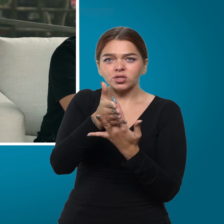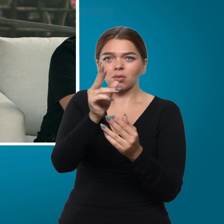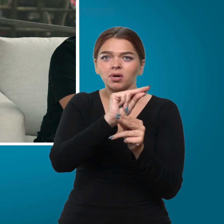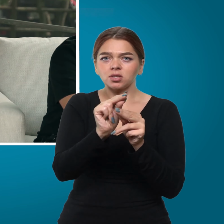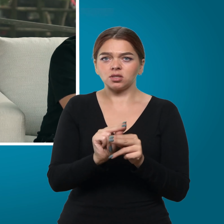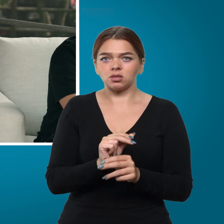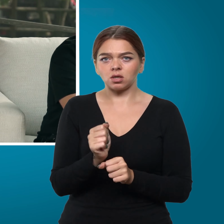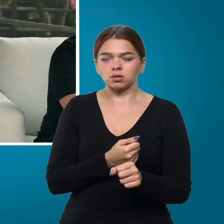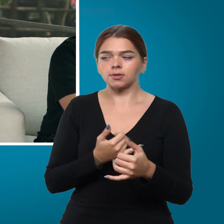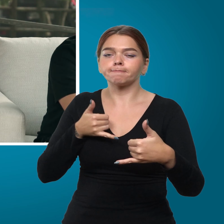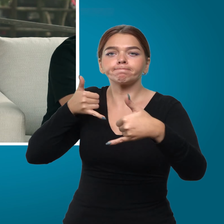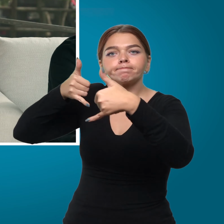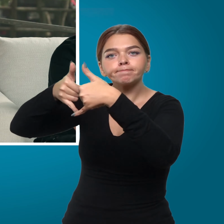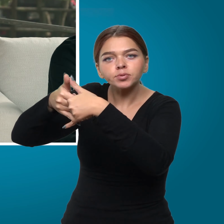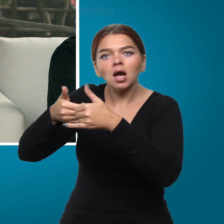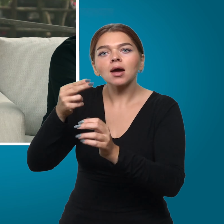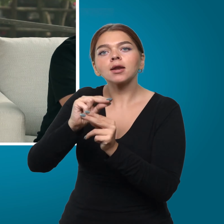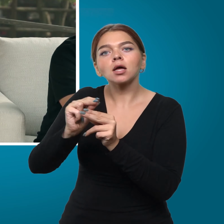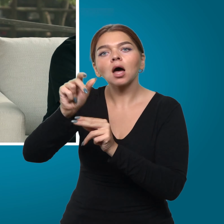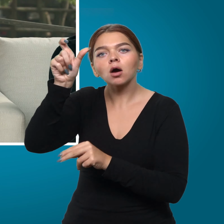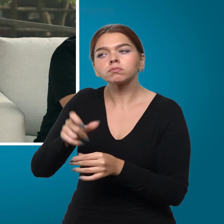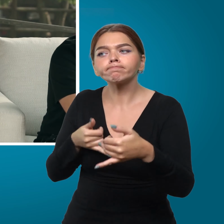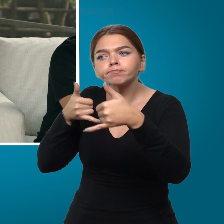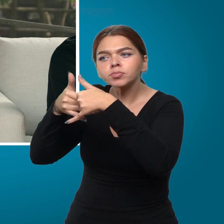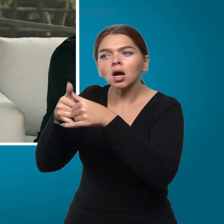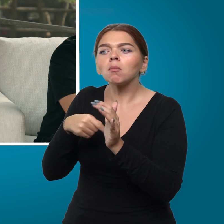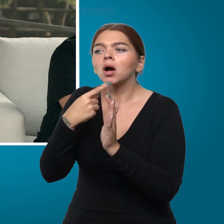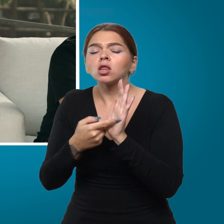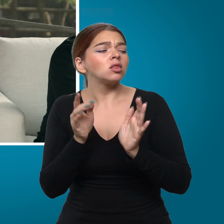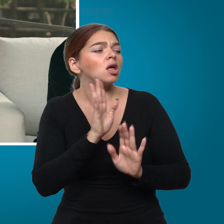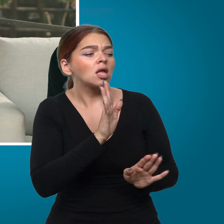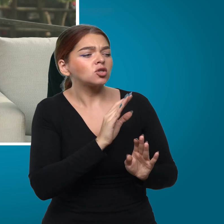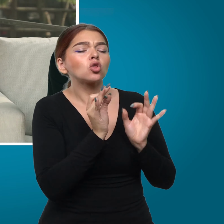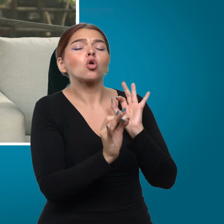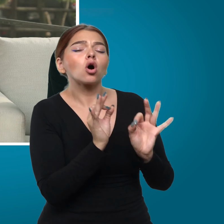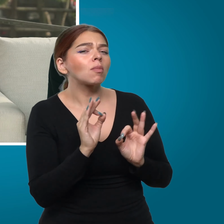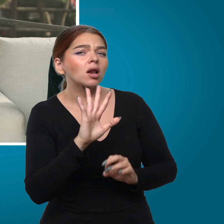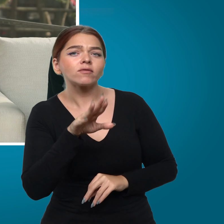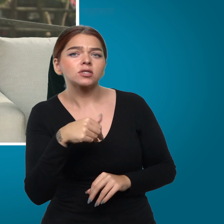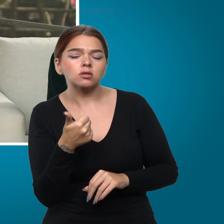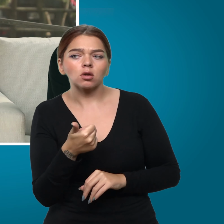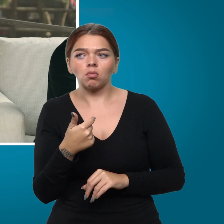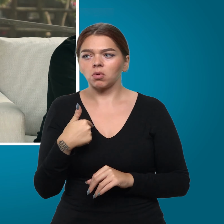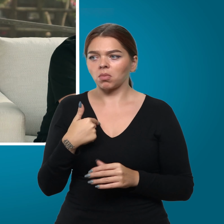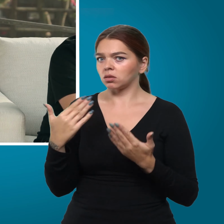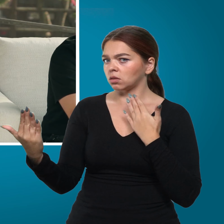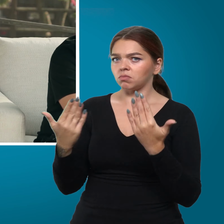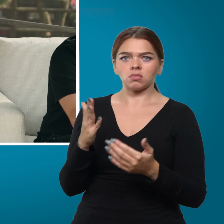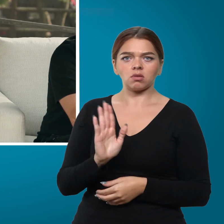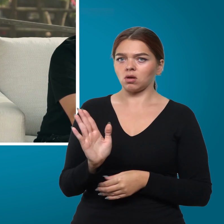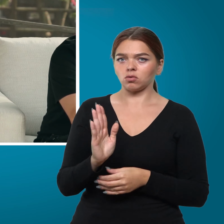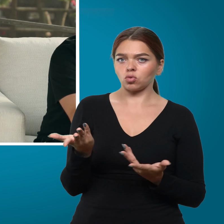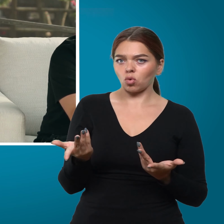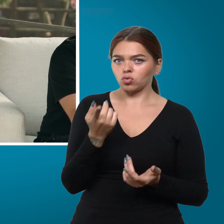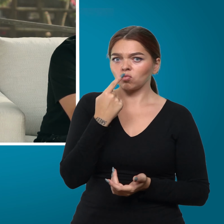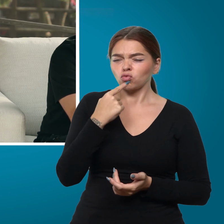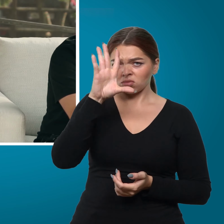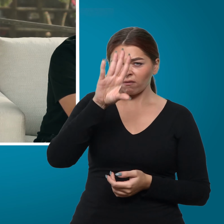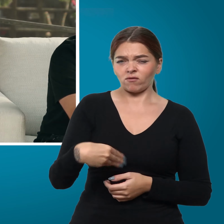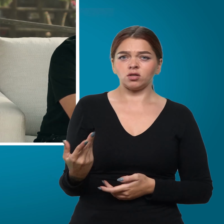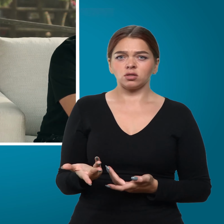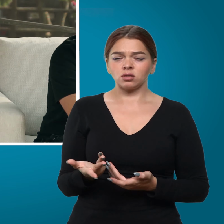ir čia raudona, ir čia raudona, ir tada tu nebesupranti, negi tu iš tikrųjų taip atsiprašant šudinai rašai, kad čia vos ne pusę reik